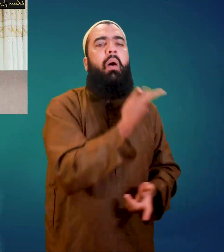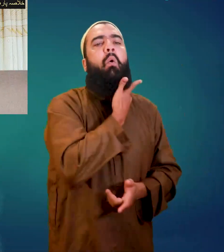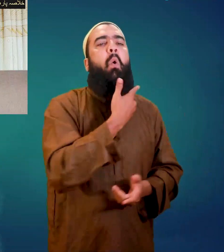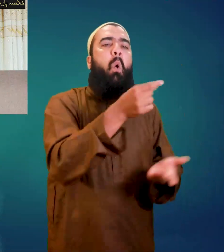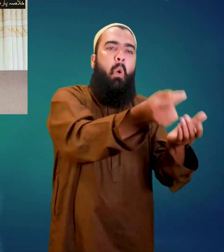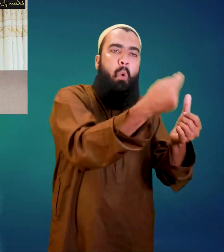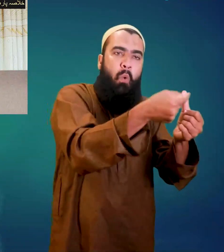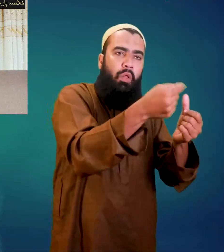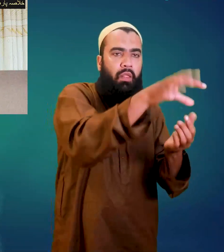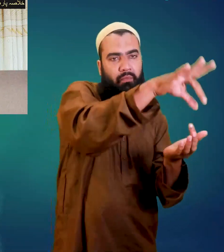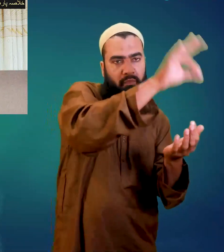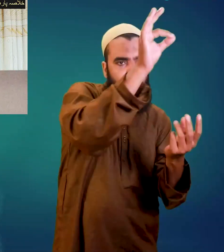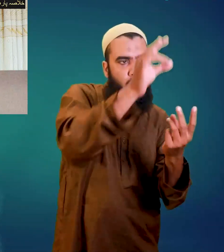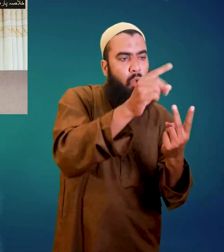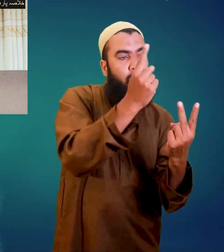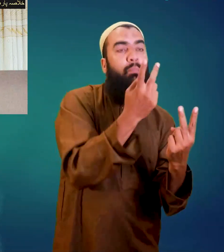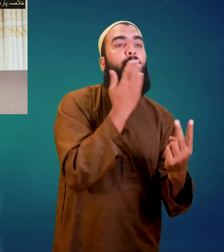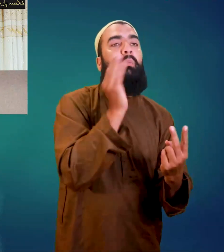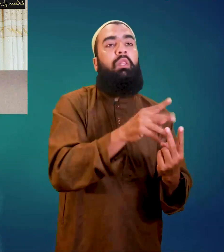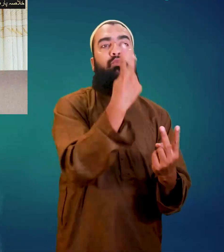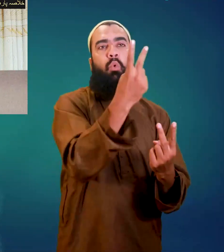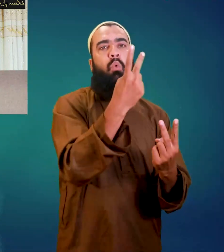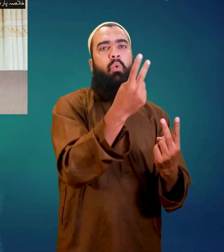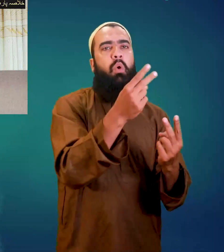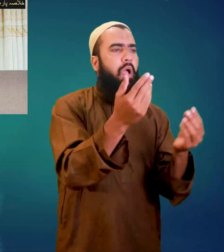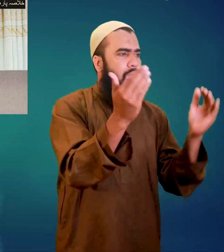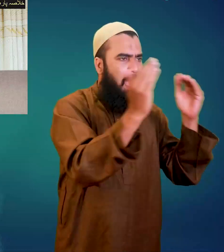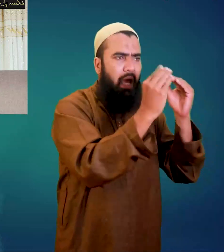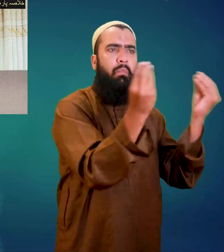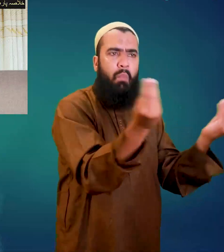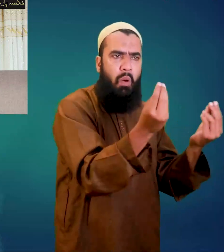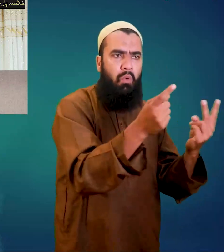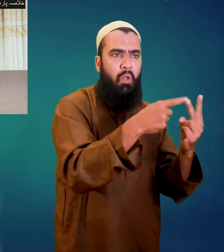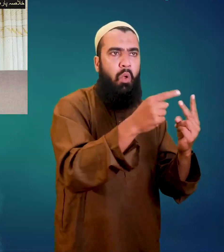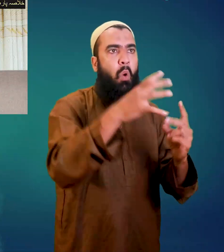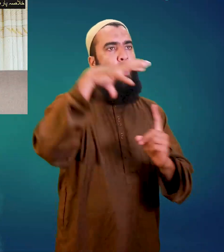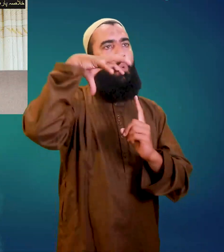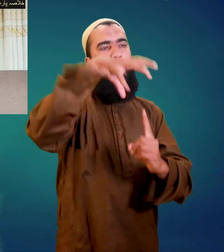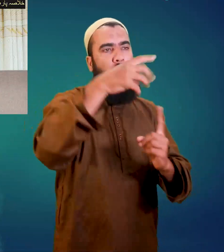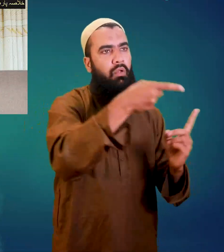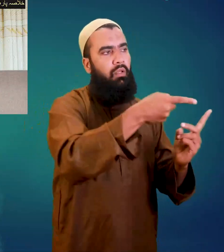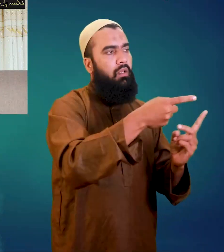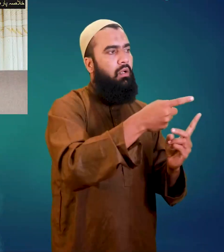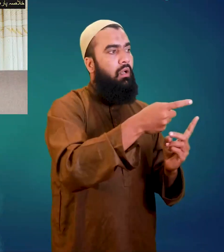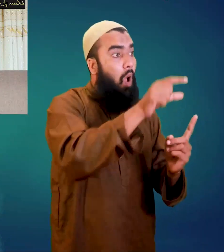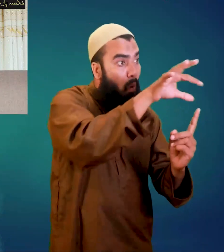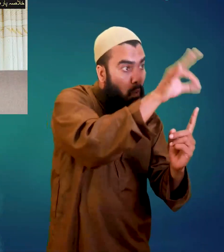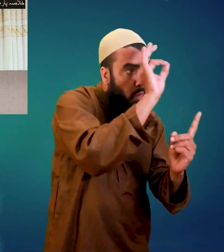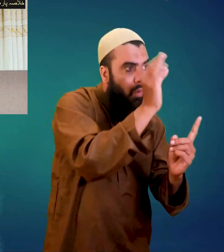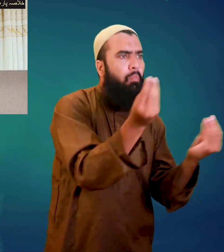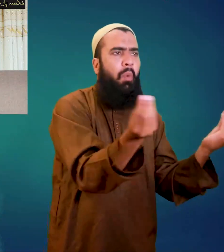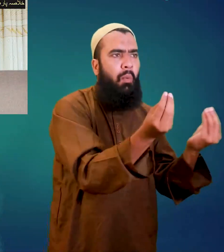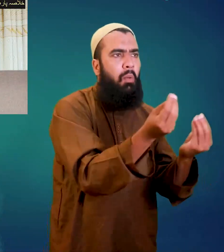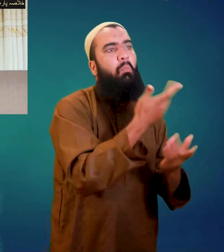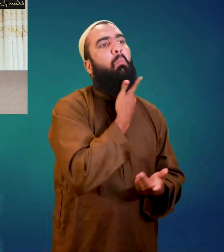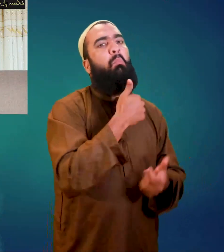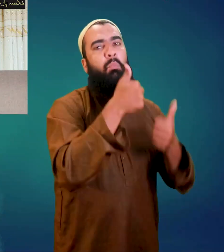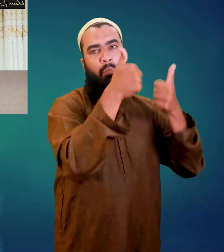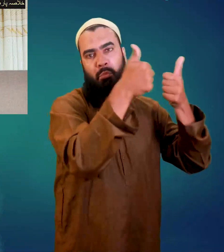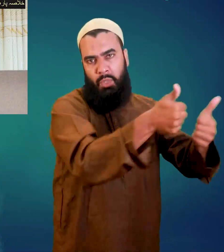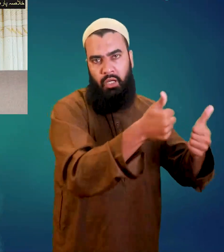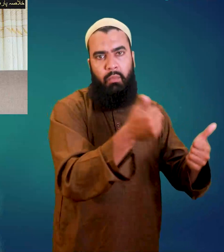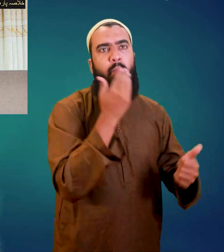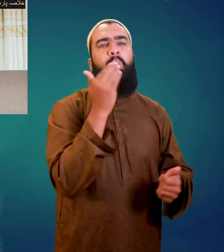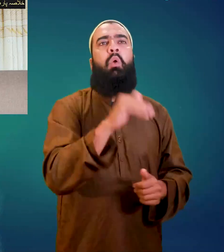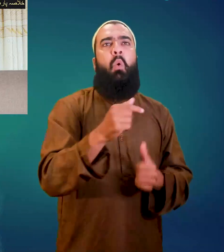بنا دیتا اور بہت کچھ عطا فرما دیتا، لیکن وہ خود مال و دولت سے دلچسپی نہیں رکھتے تھے، دنیا سے